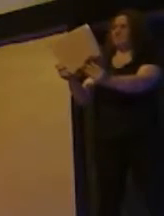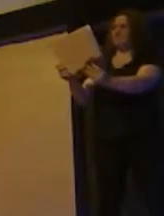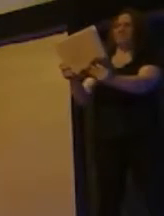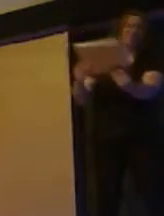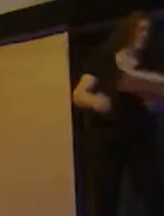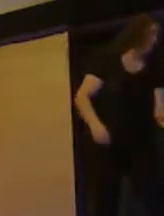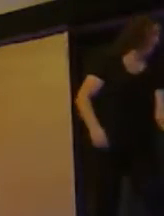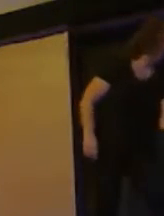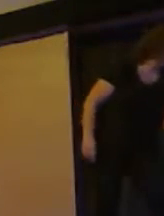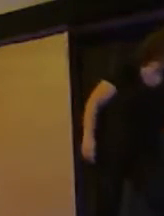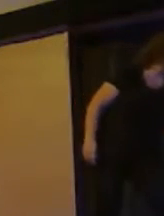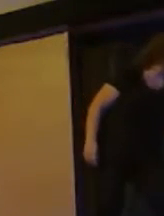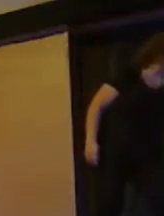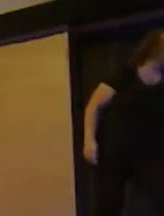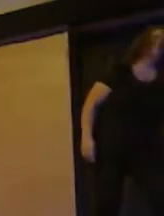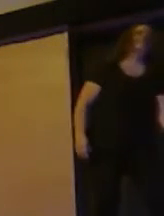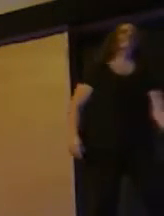Reencarnaciones.